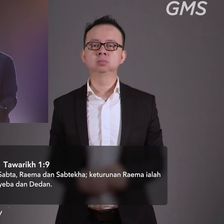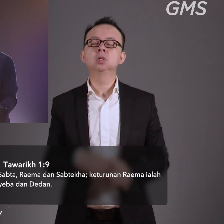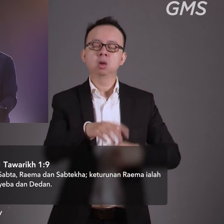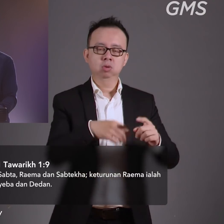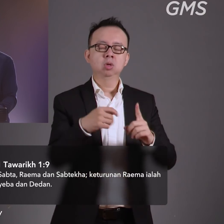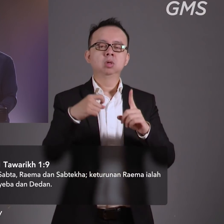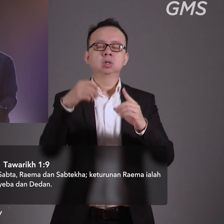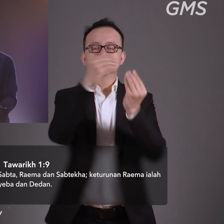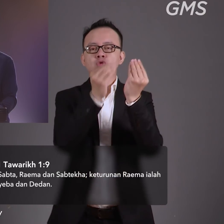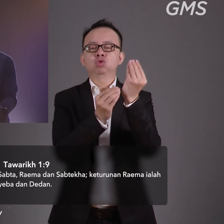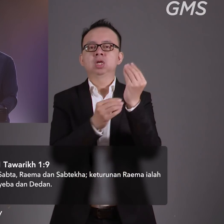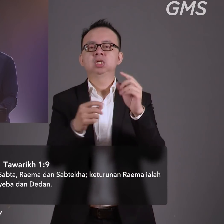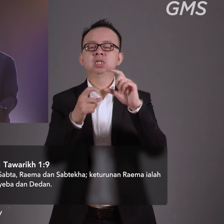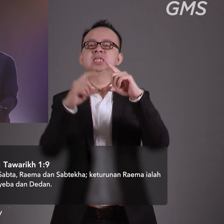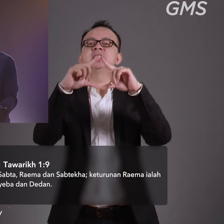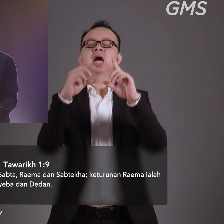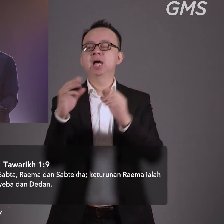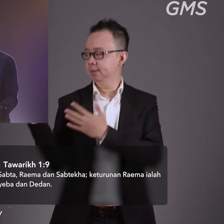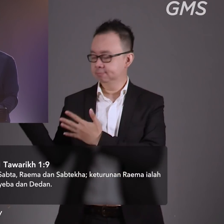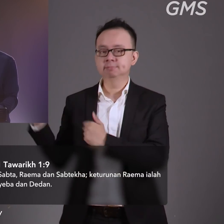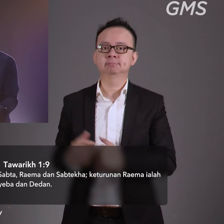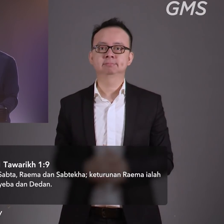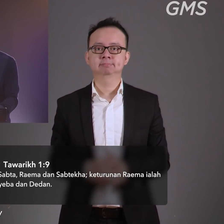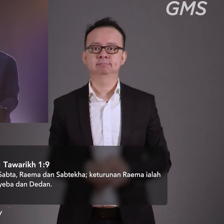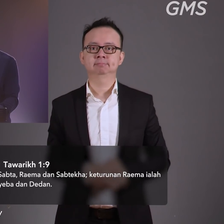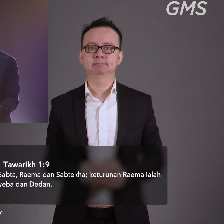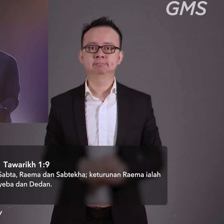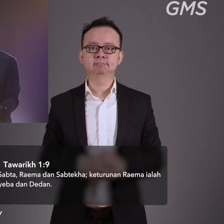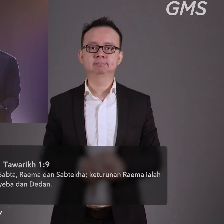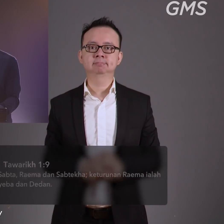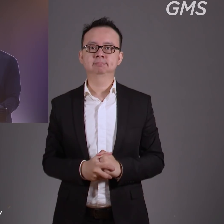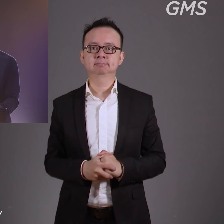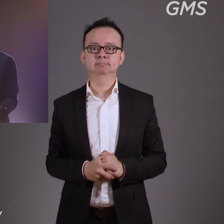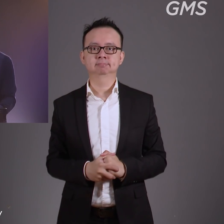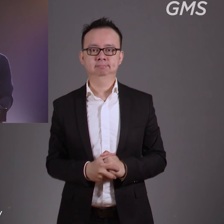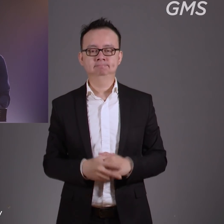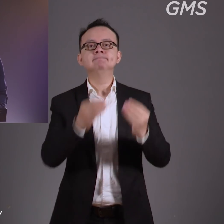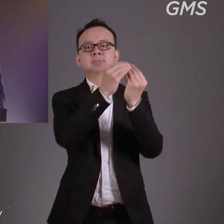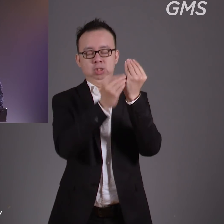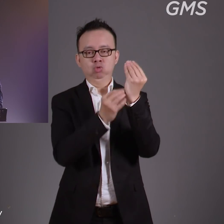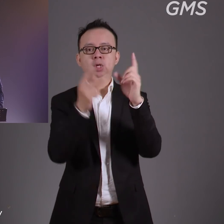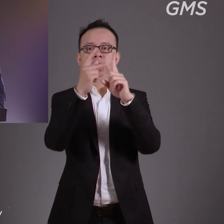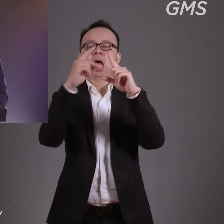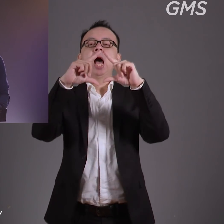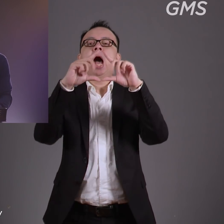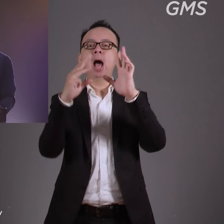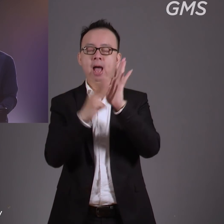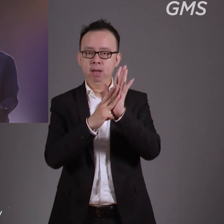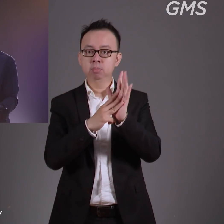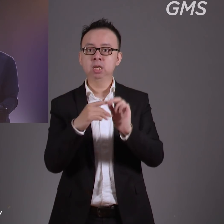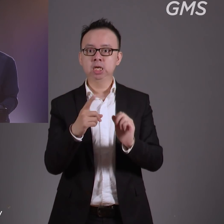Keturunan Raema ialah Sheba dan Dedan. Berhenti di situ dulu. Keturunan Ham dipercayai,